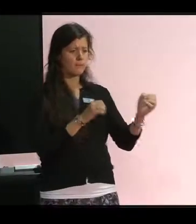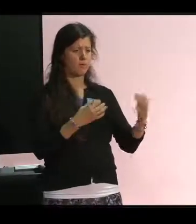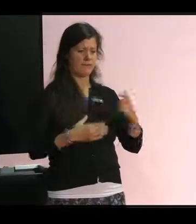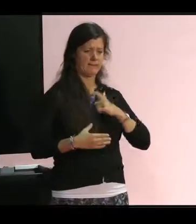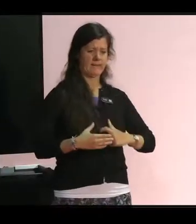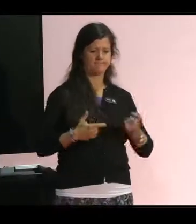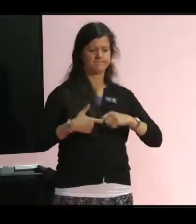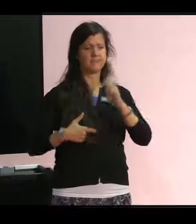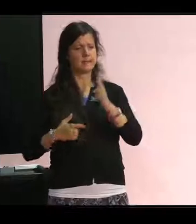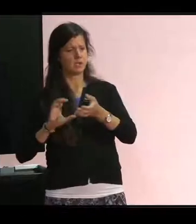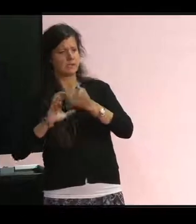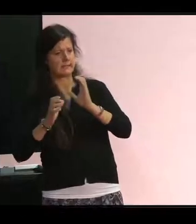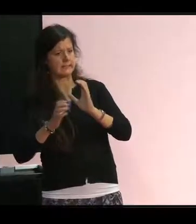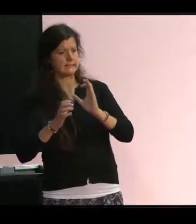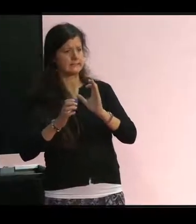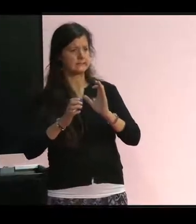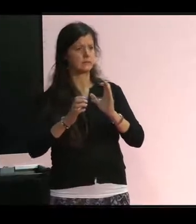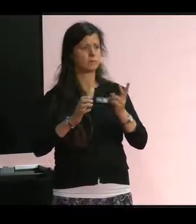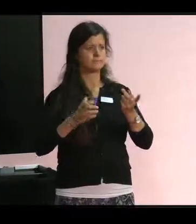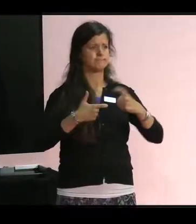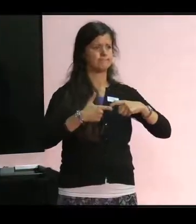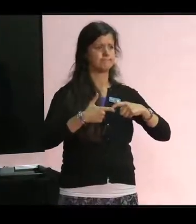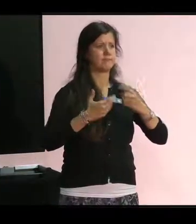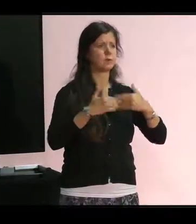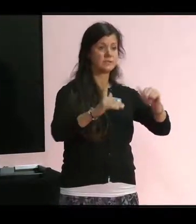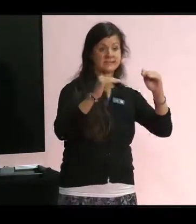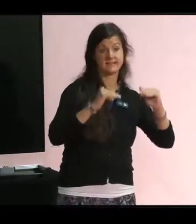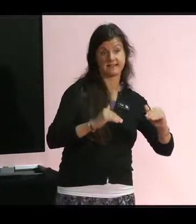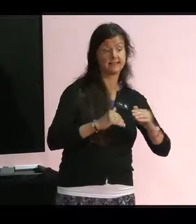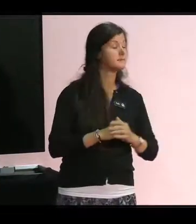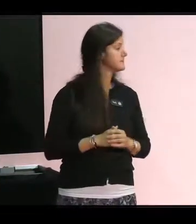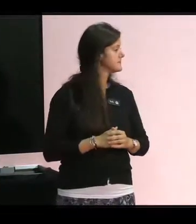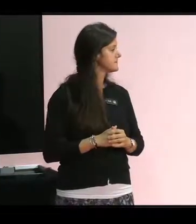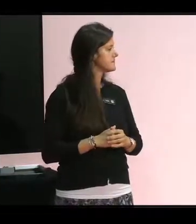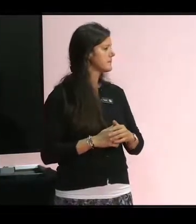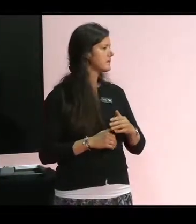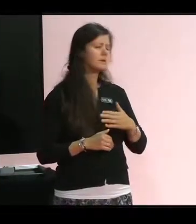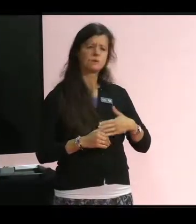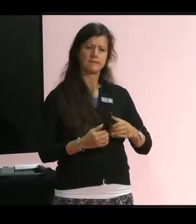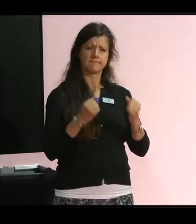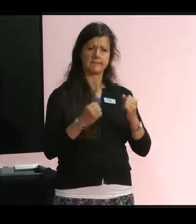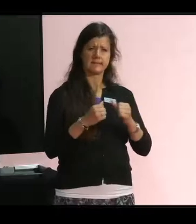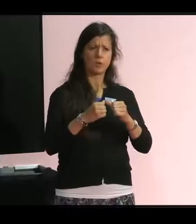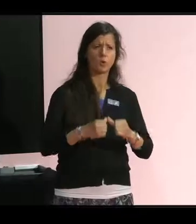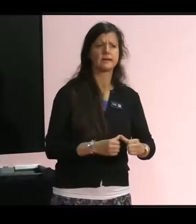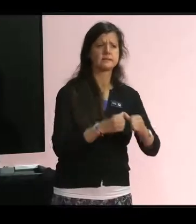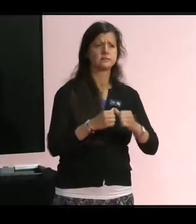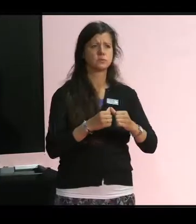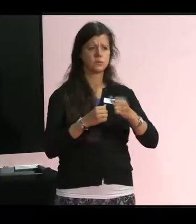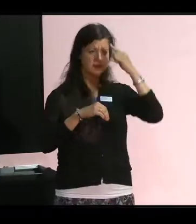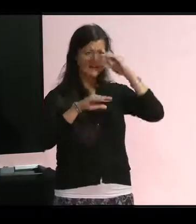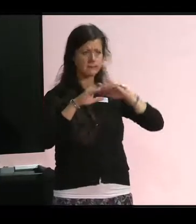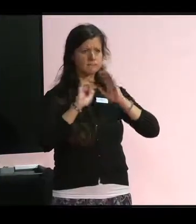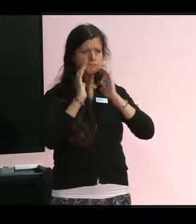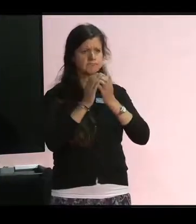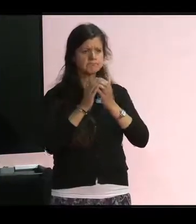klimatkrisen lite mer än kanske de utan funktionsnedsättningar. Och jag tycker det är väldigt viktigt att organisationer och föreningar och företag och allt vad det